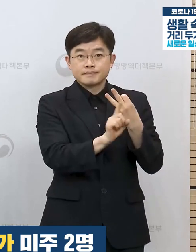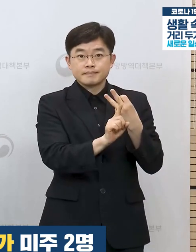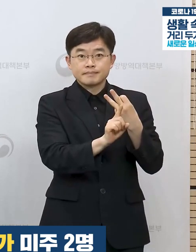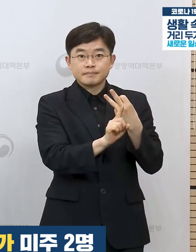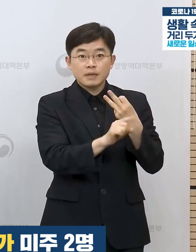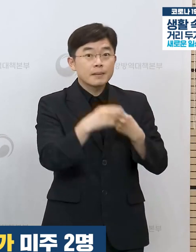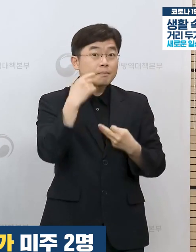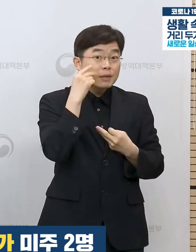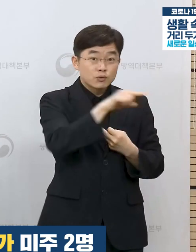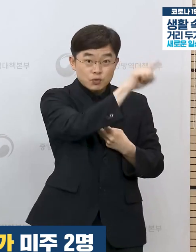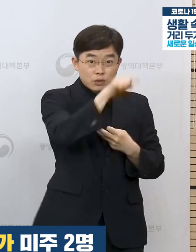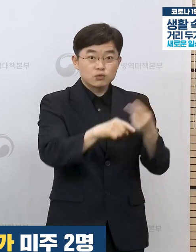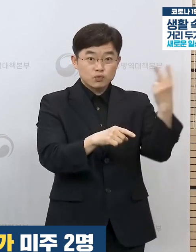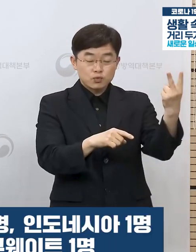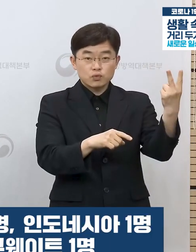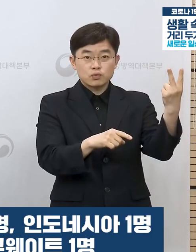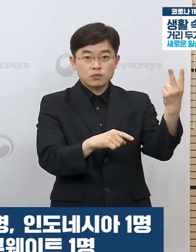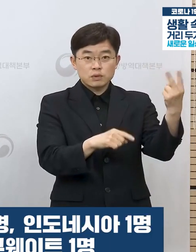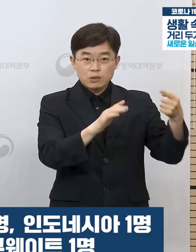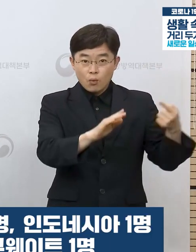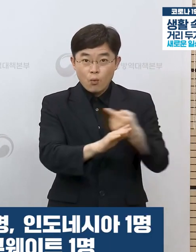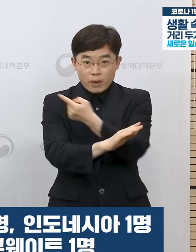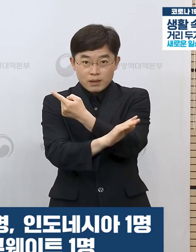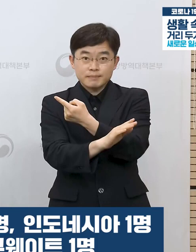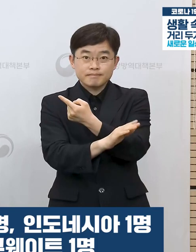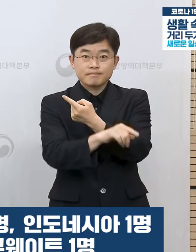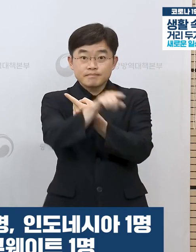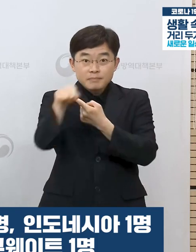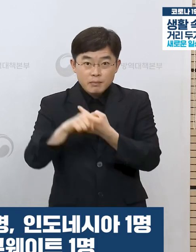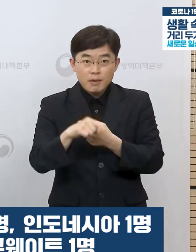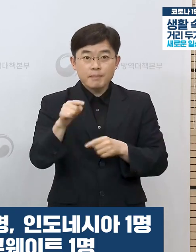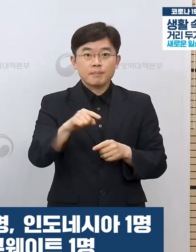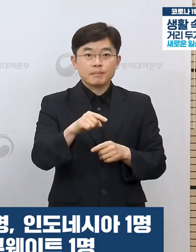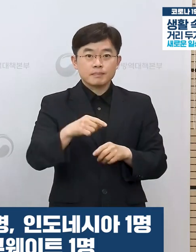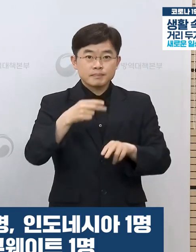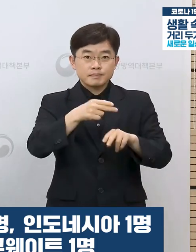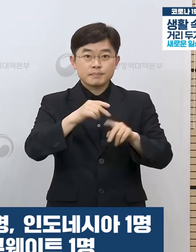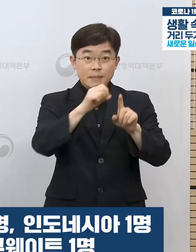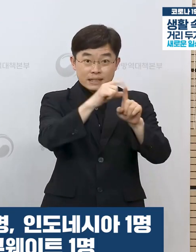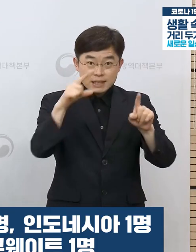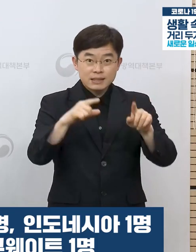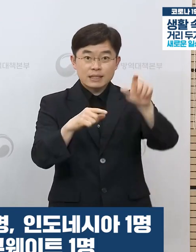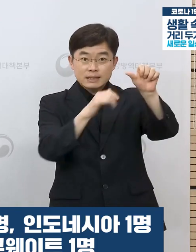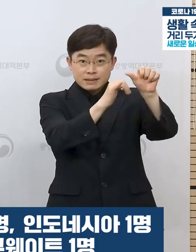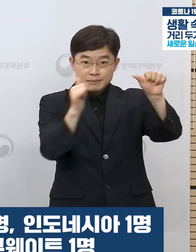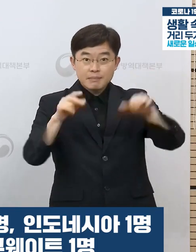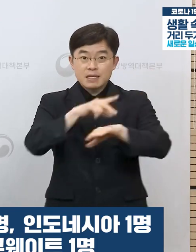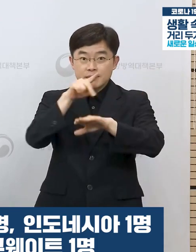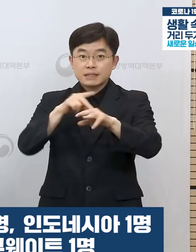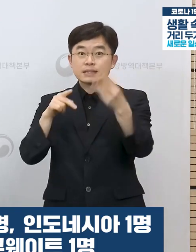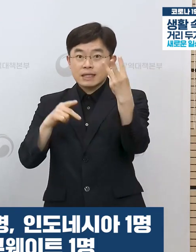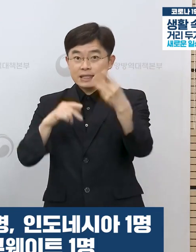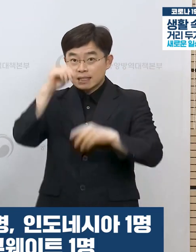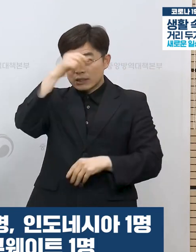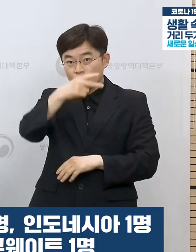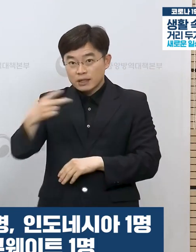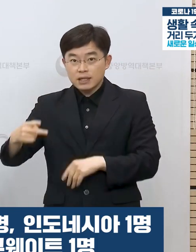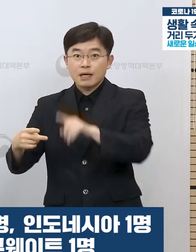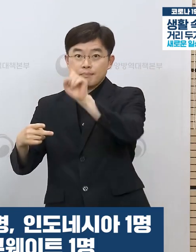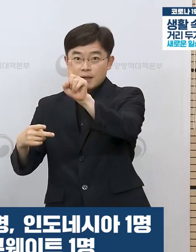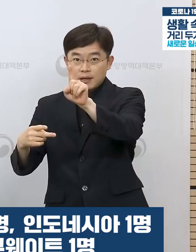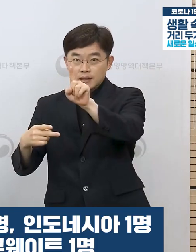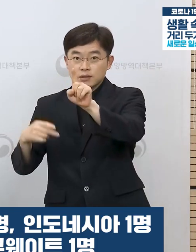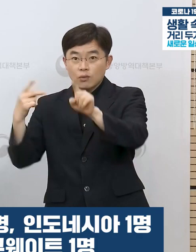국가는 미주 지역이 2명, 기타 지역으로 파키스탄 5명, 필리핀 3명, 인도네시아